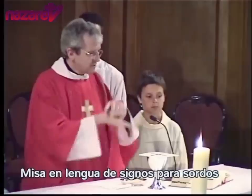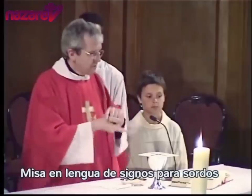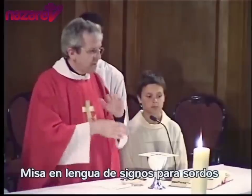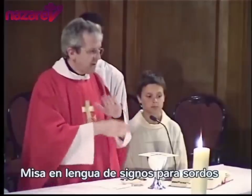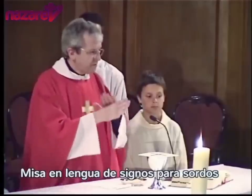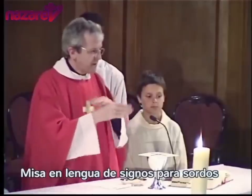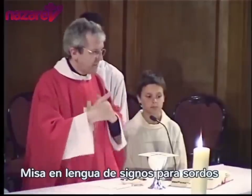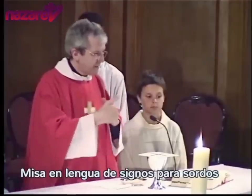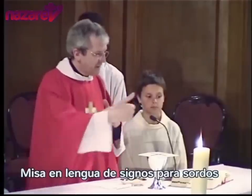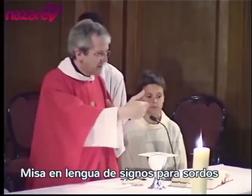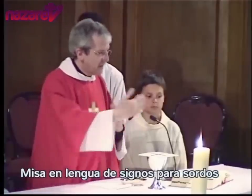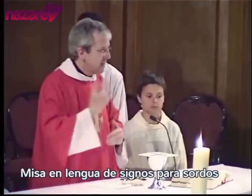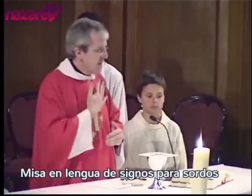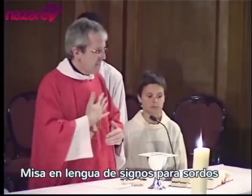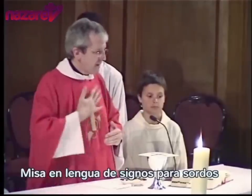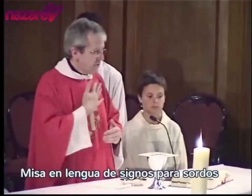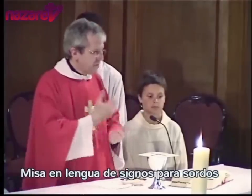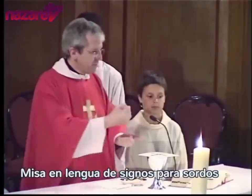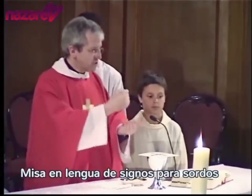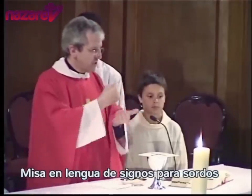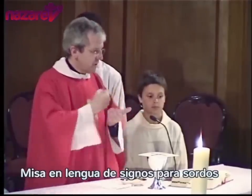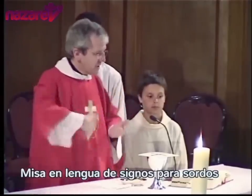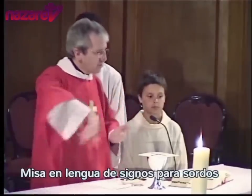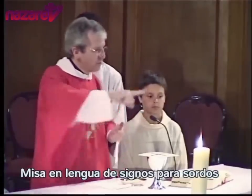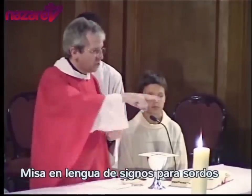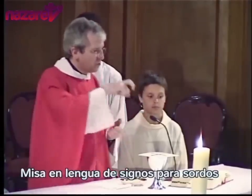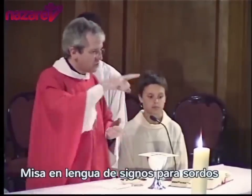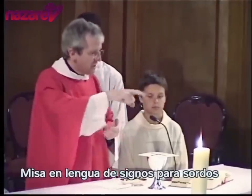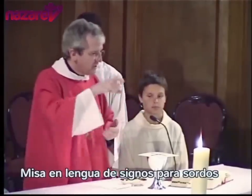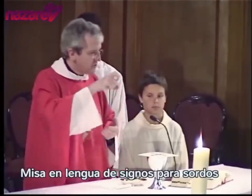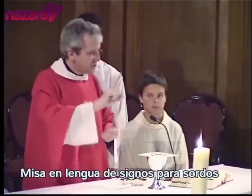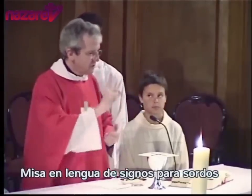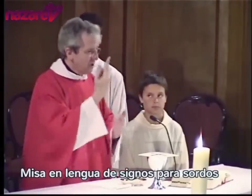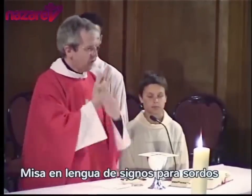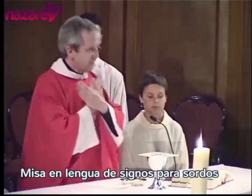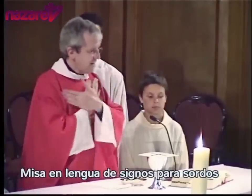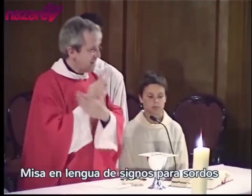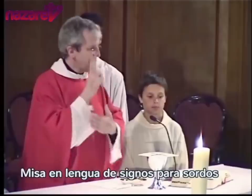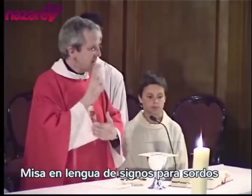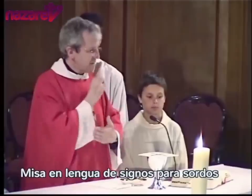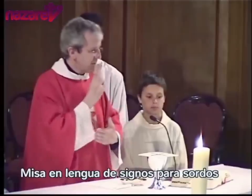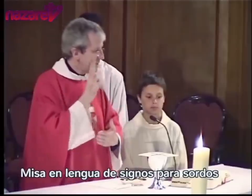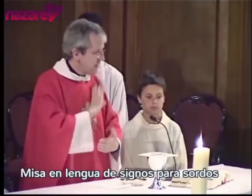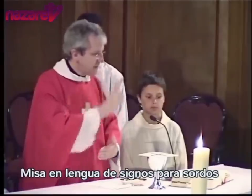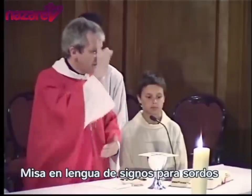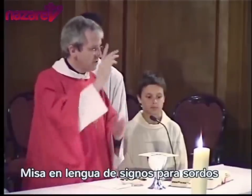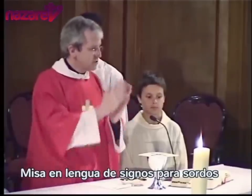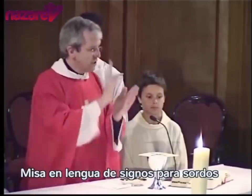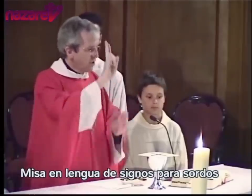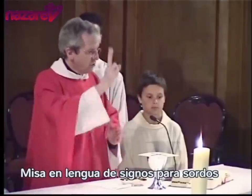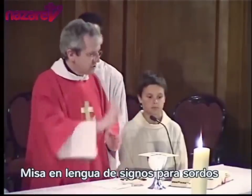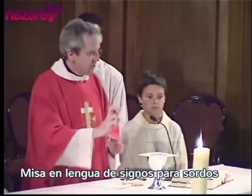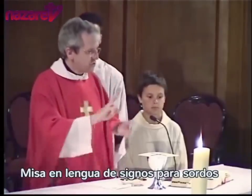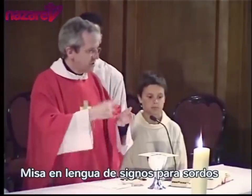nos transforme en ofrenda permanente, para que gocemos de tu heredad junto con tus elegidos, con María, la Virgen Madre de